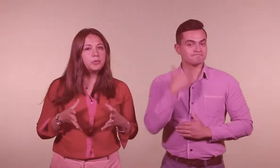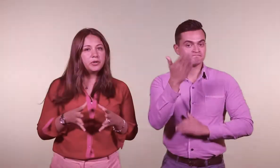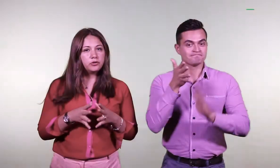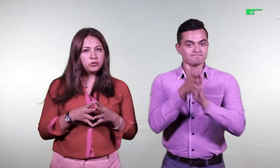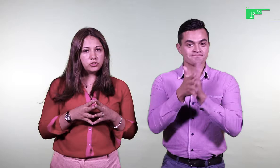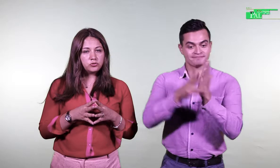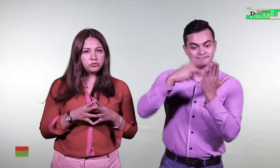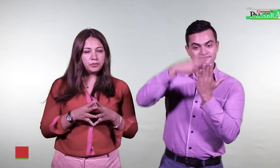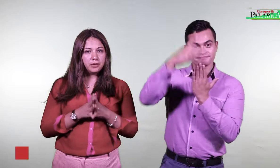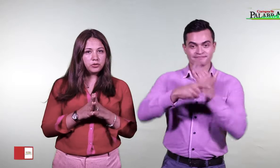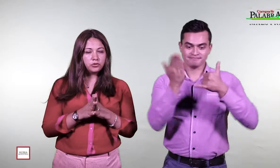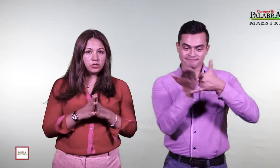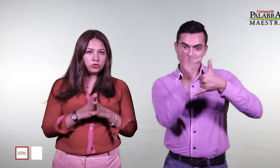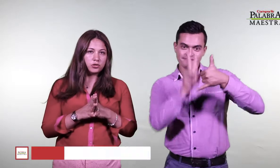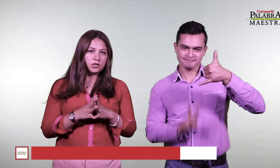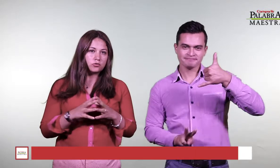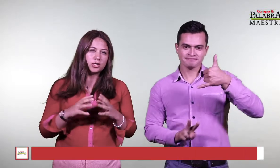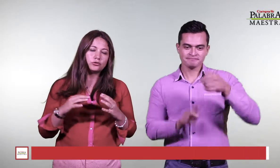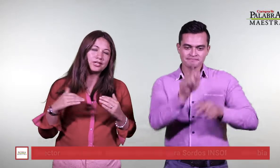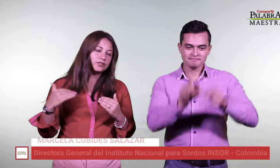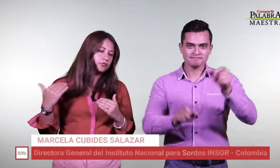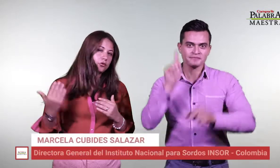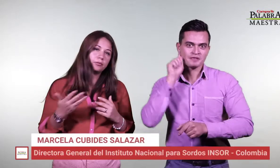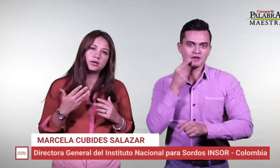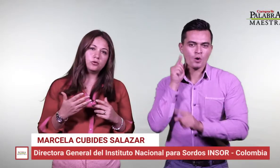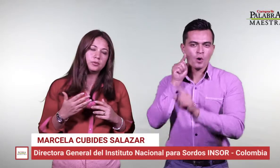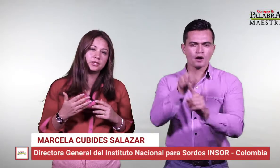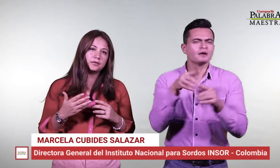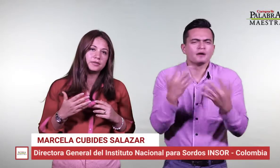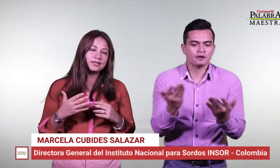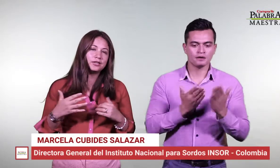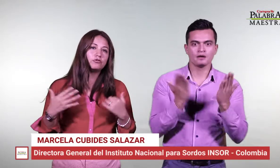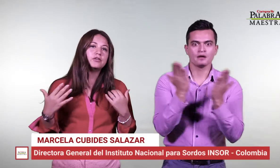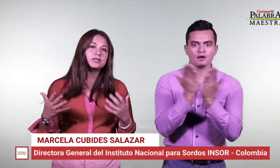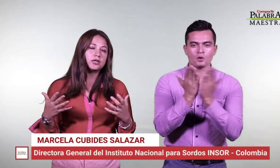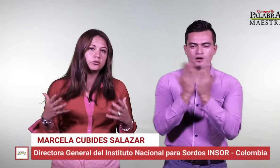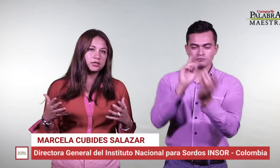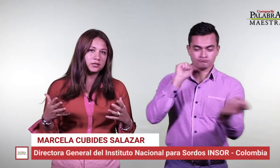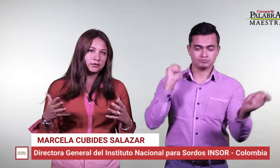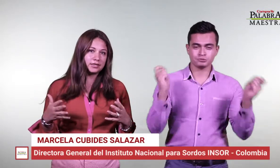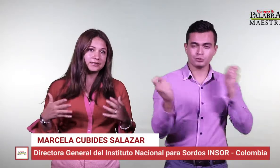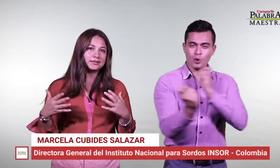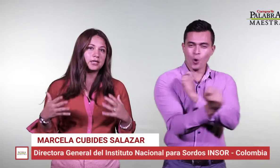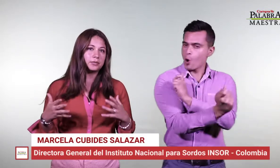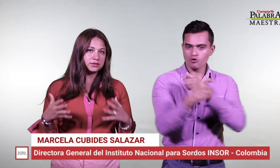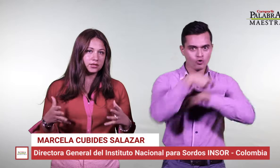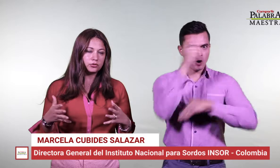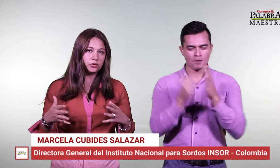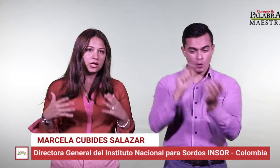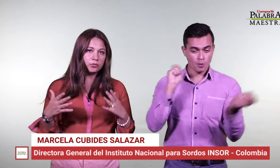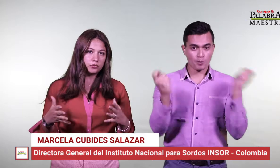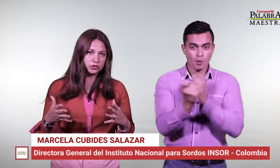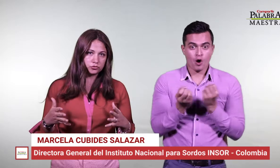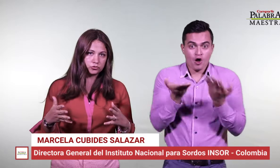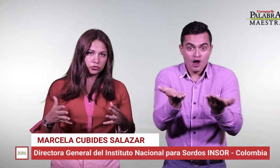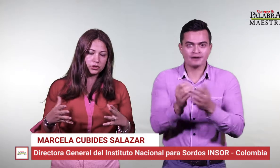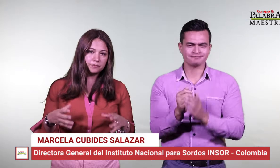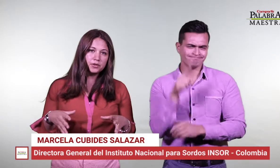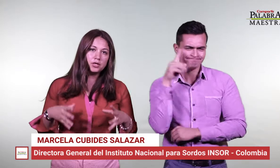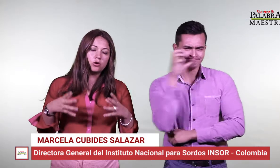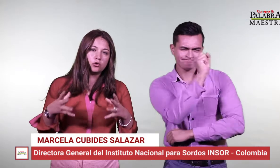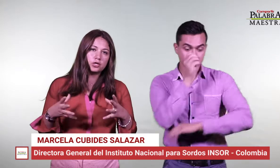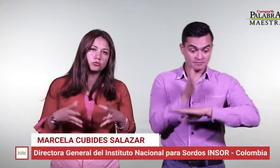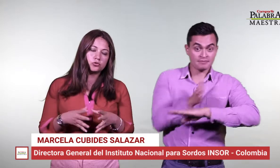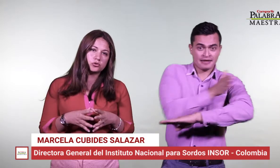El proyecto Colombia Primero en Educación para Personas Sordas ha buscado transformar completamente la oferta educativa que se está prestando a la población